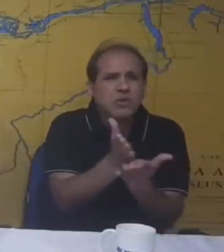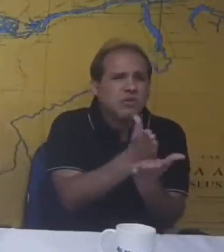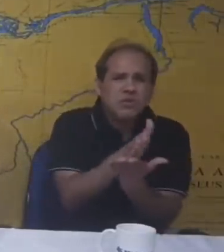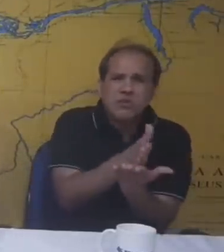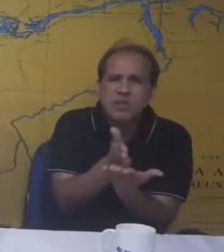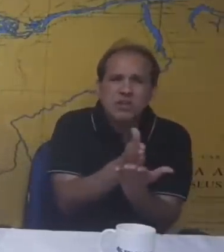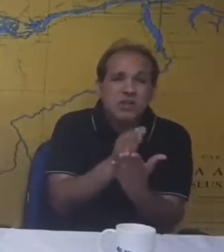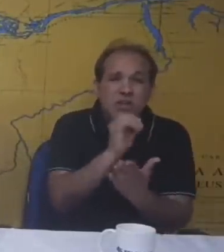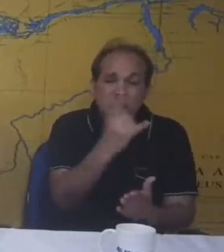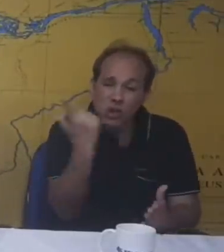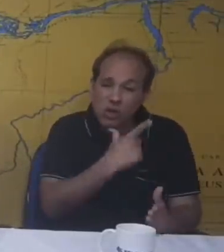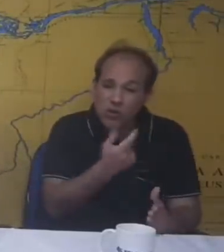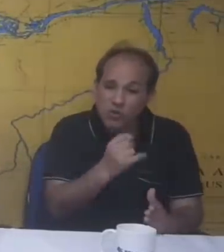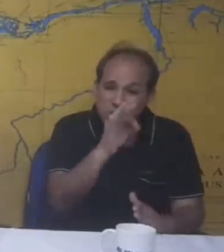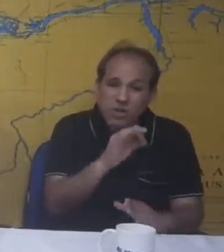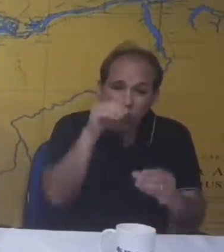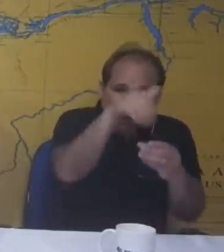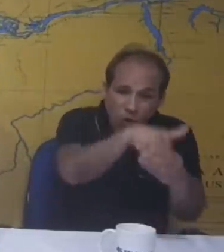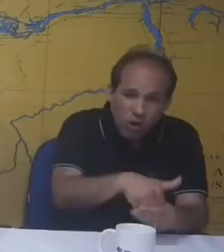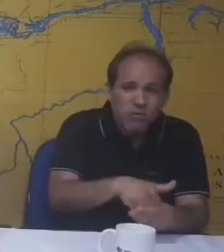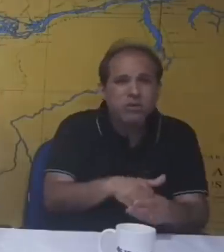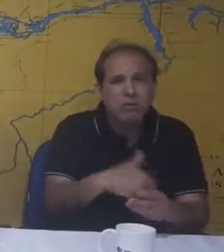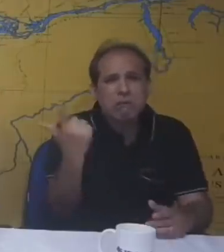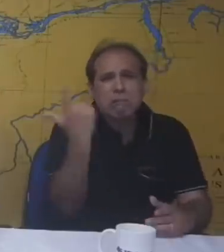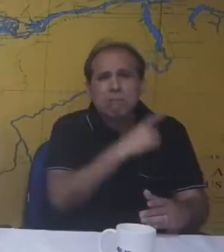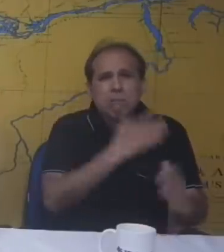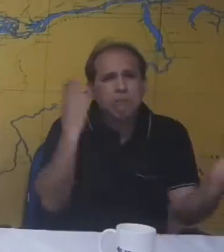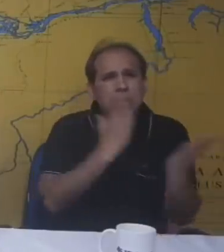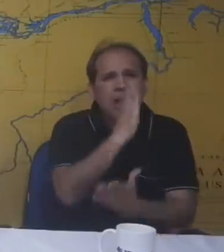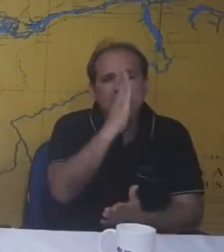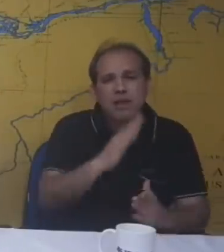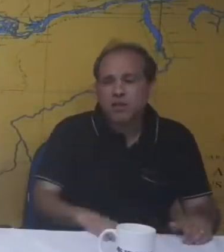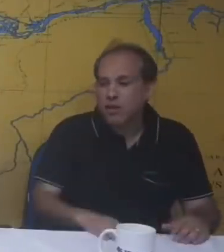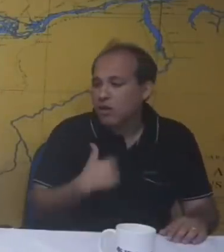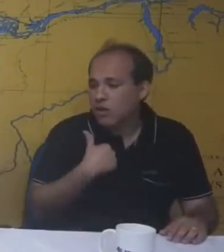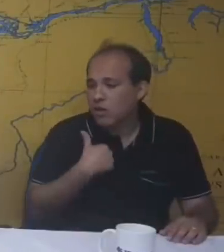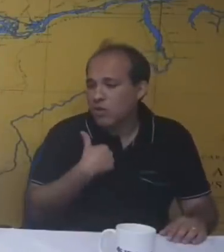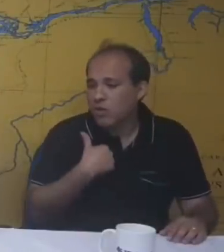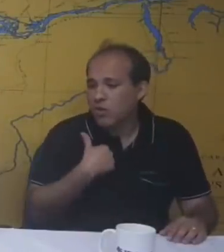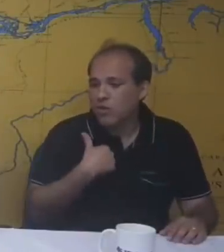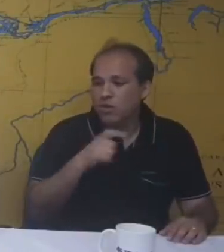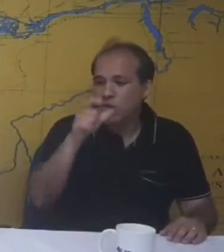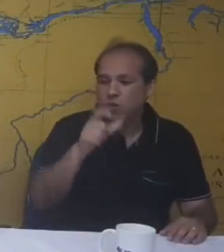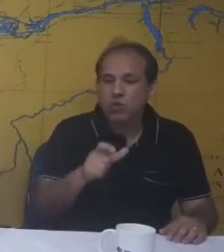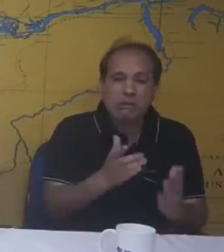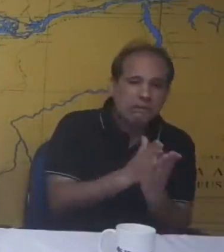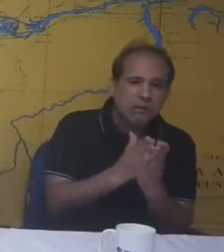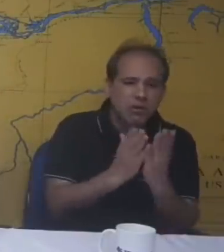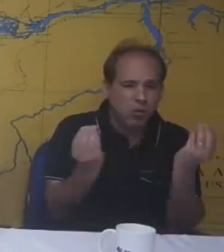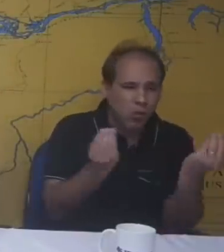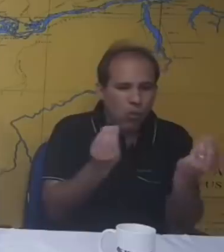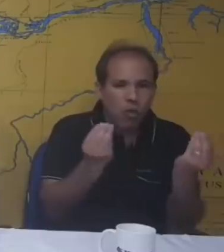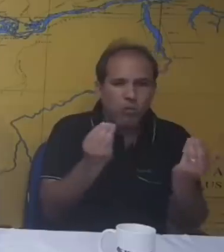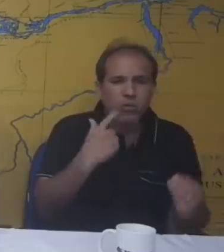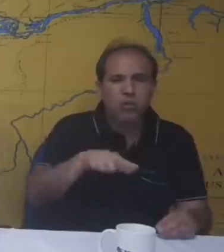eu acredito que quem fizer 20% dos votos ali, talvez um pouquinho menos, até ganha essa parada. Eu vou ficar aqui com essa enorme divisão aqui, eu vou ficar